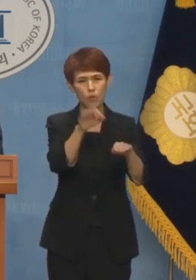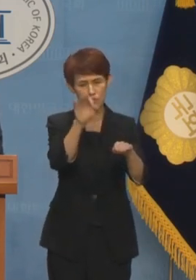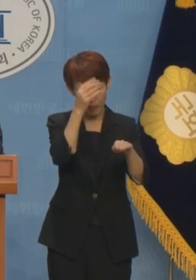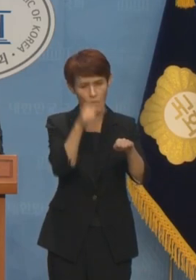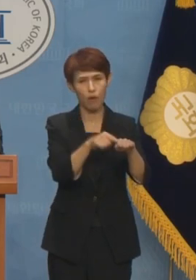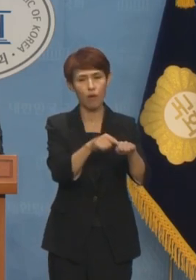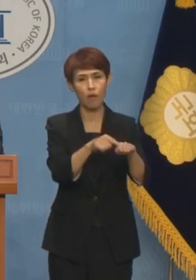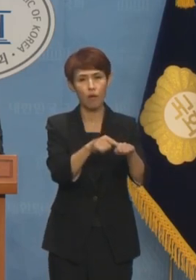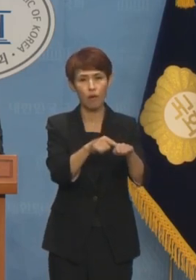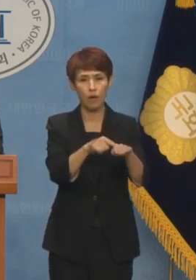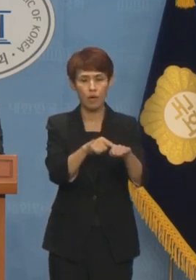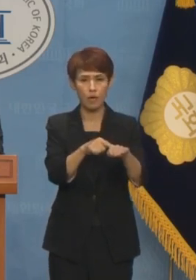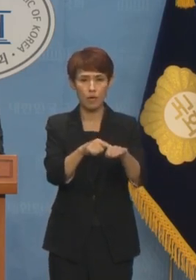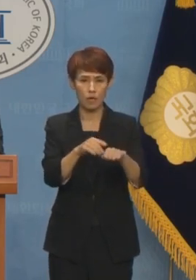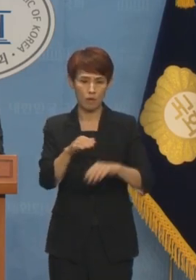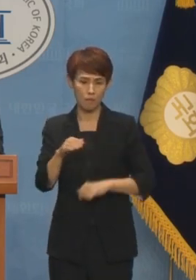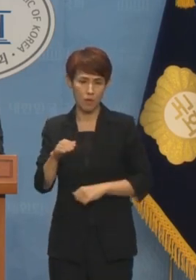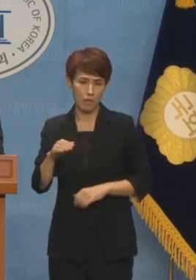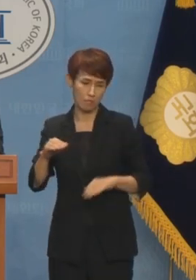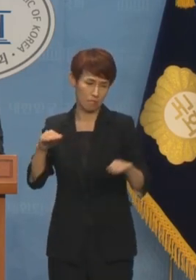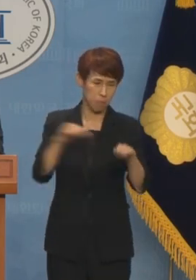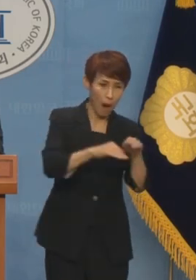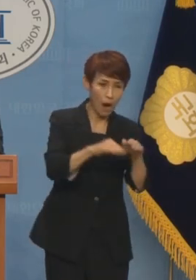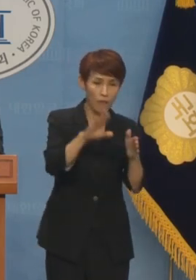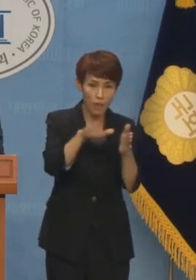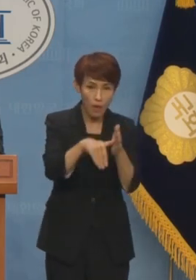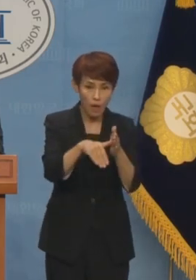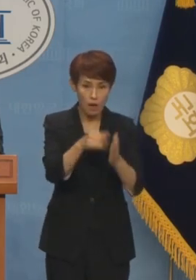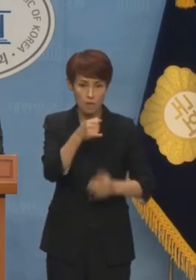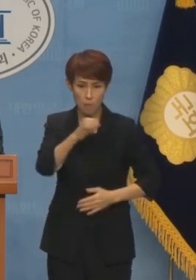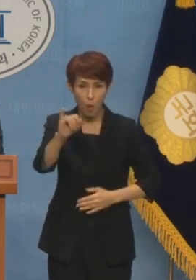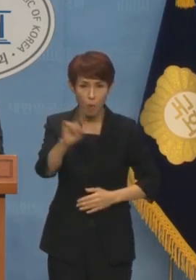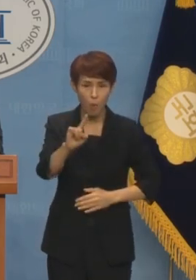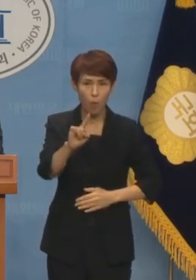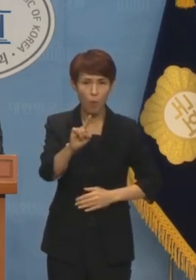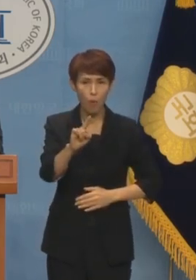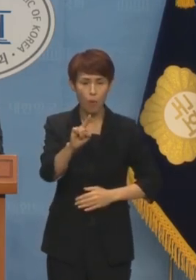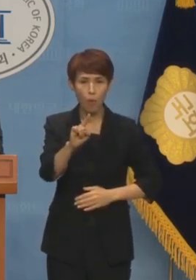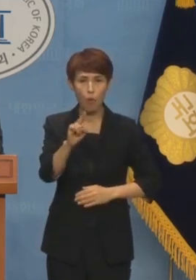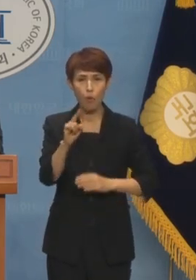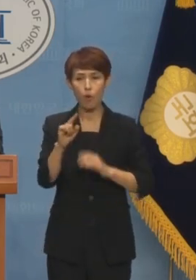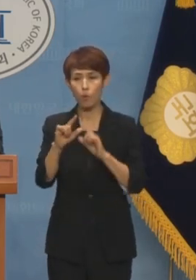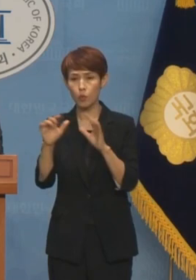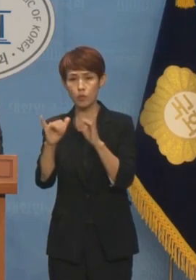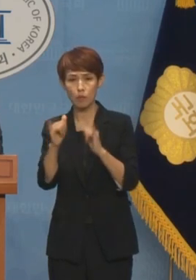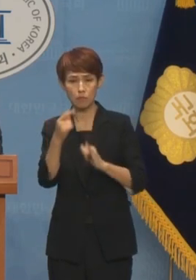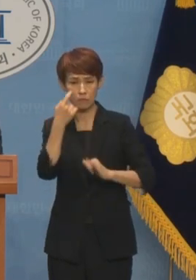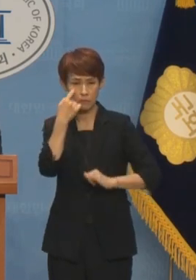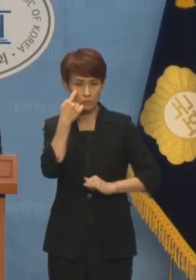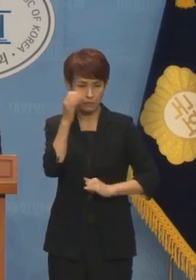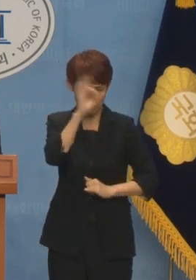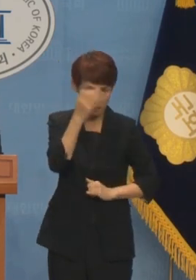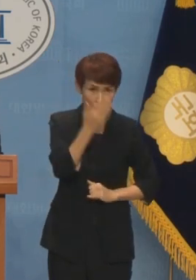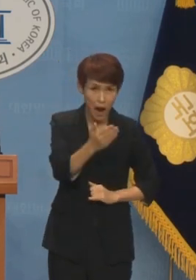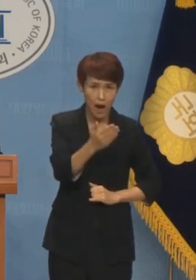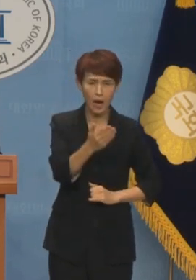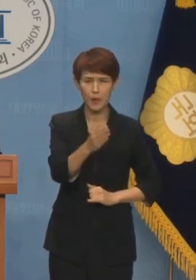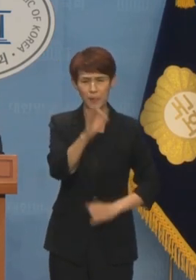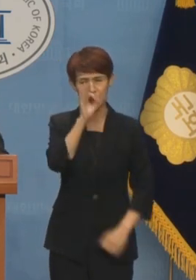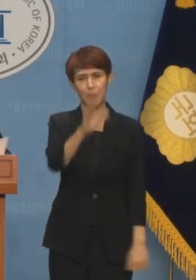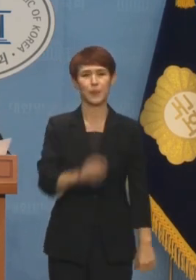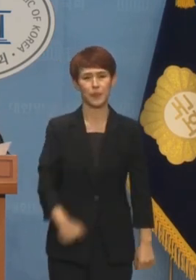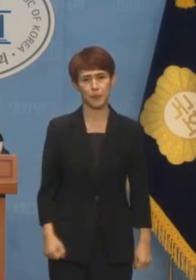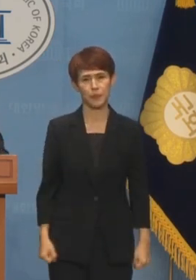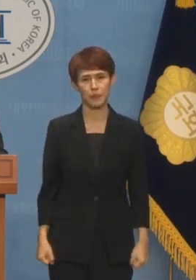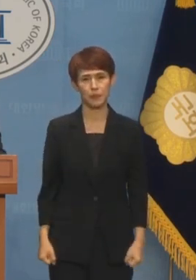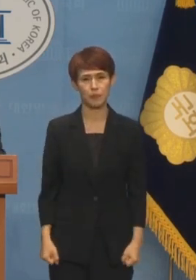사고의 순간에 어떤 오작동을 일으켰는지를 일반인이 자체적으로 밝혀내기란 거의 불가능에